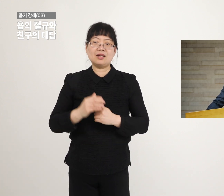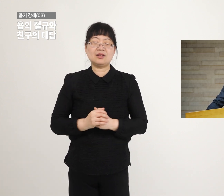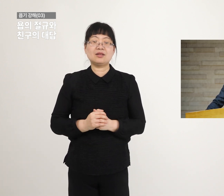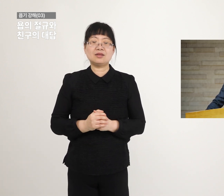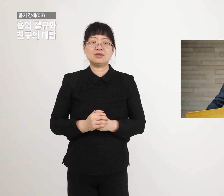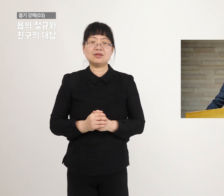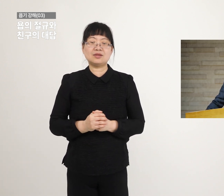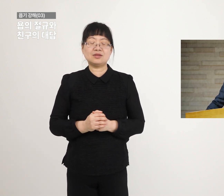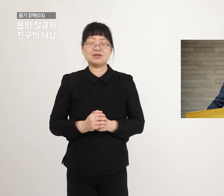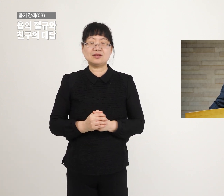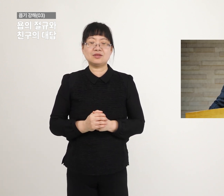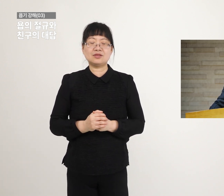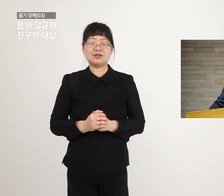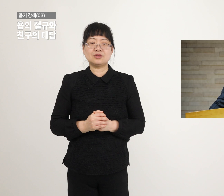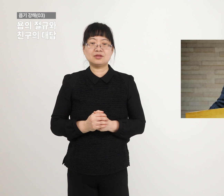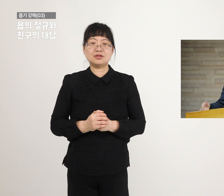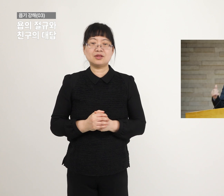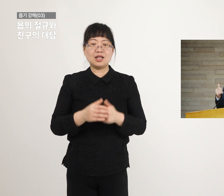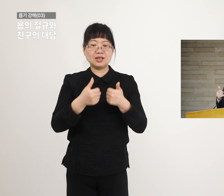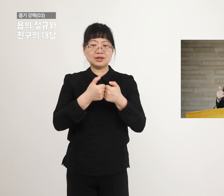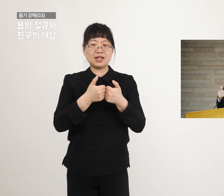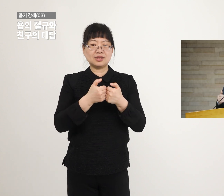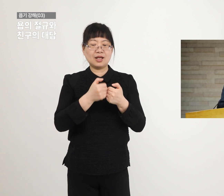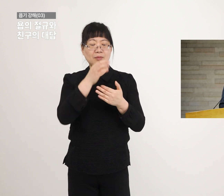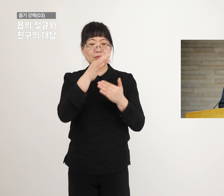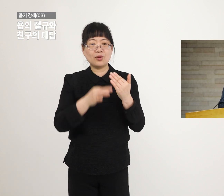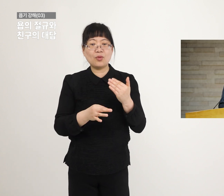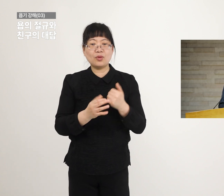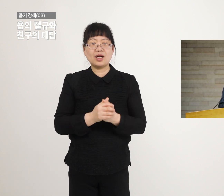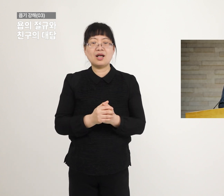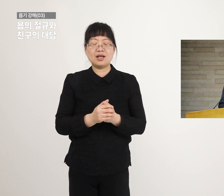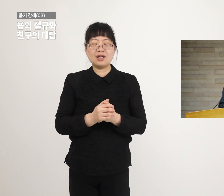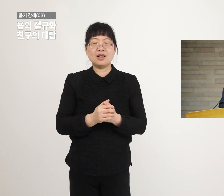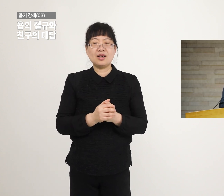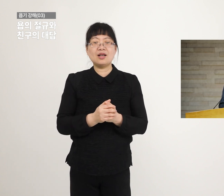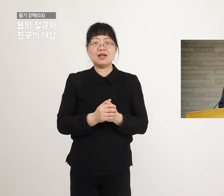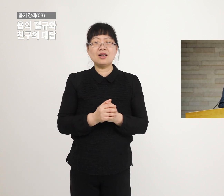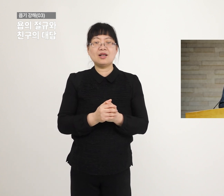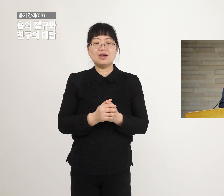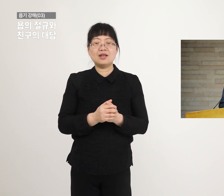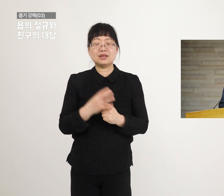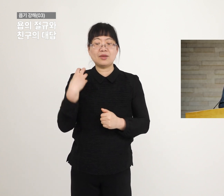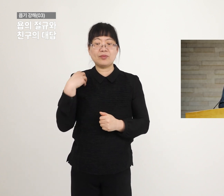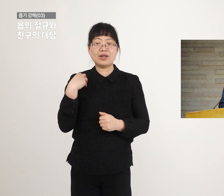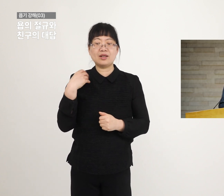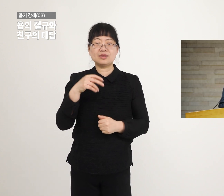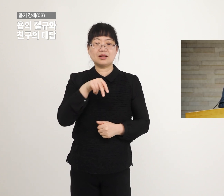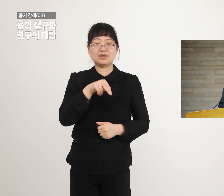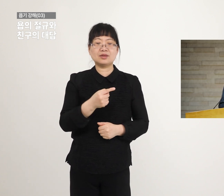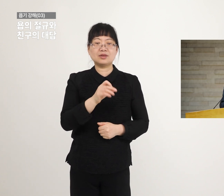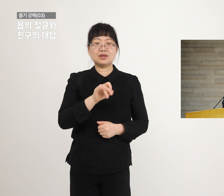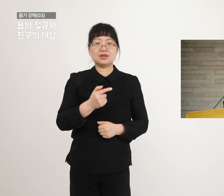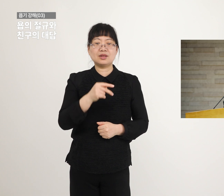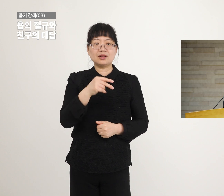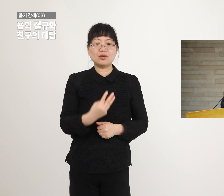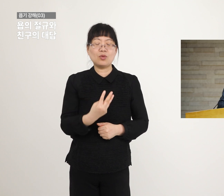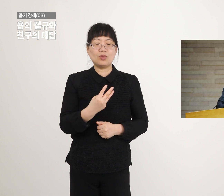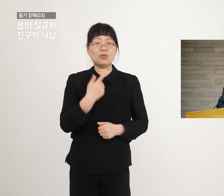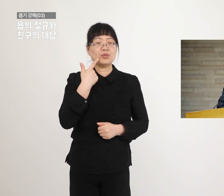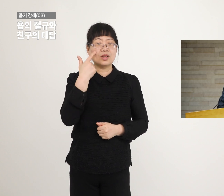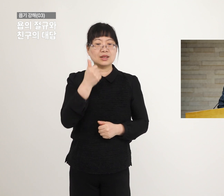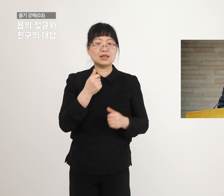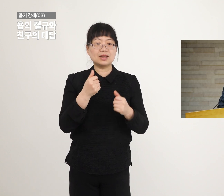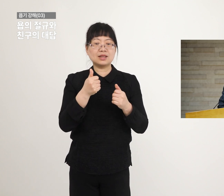여기 상담 프로그램의 주최자인 스윈돌 목사님에게 직접 전화를